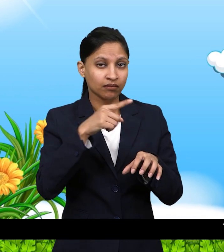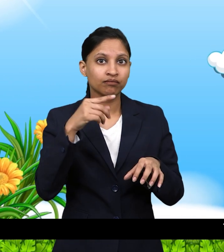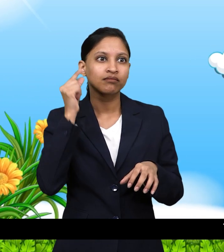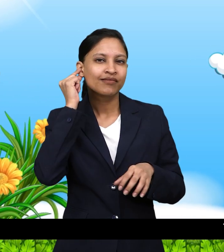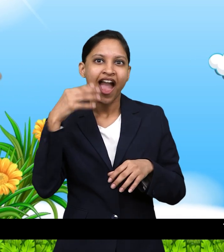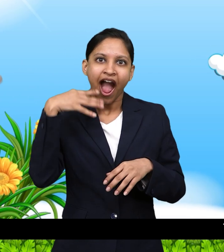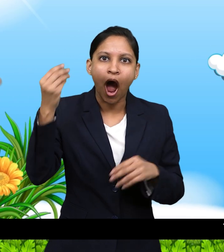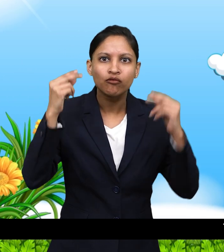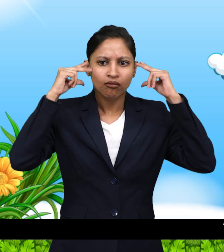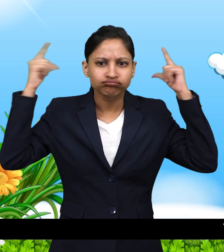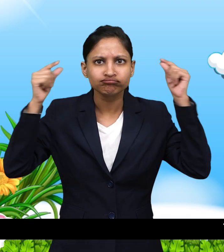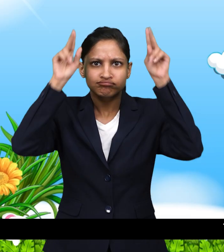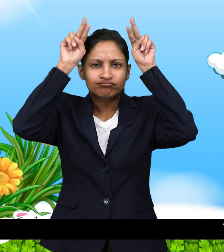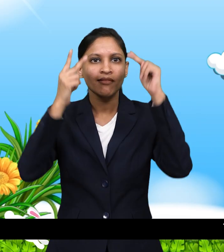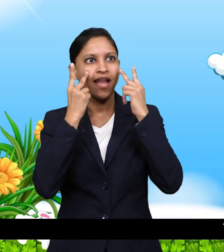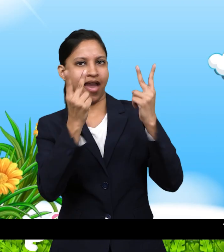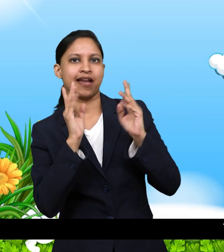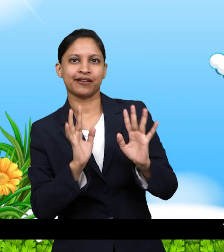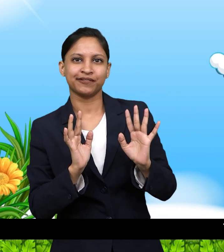बाहरी कान वाले जानवर,